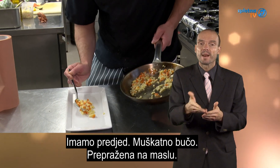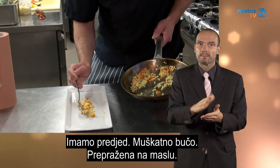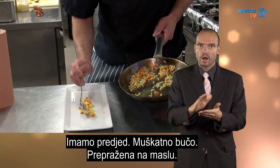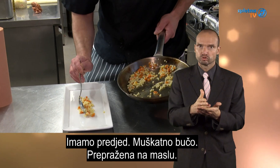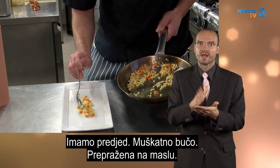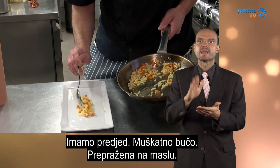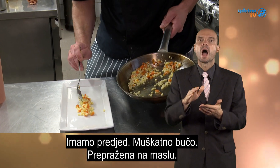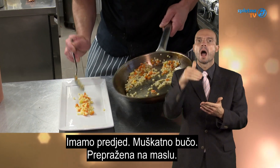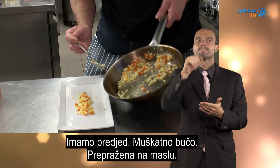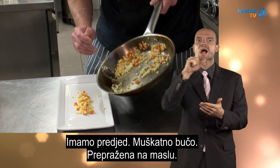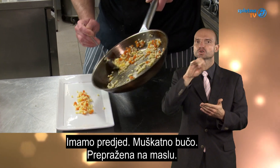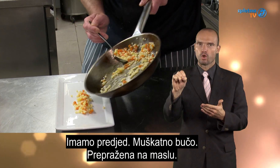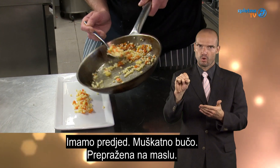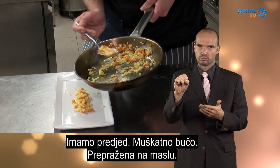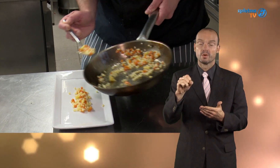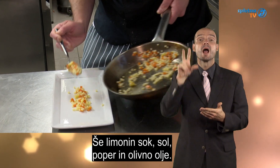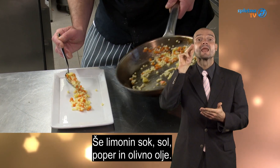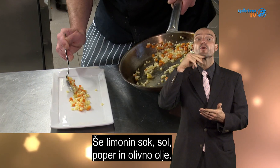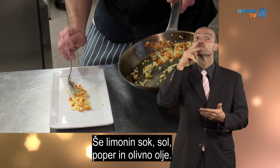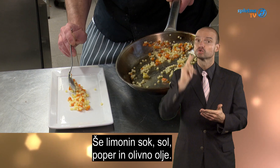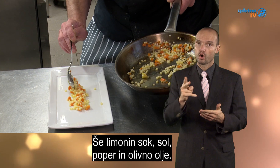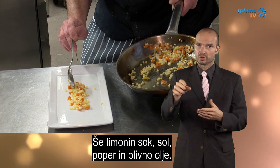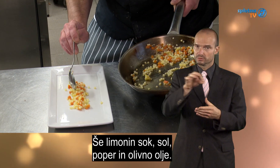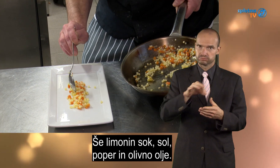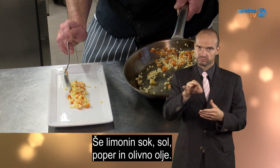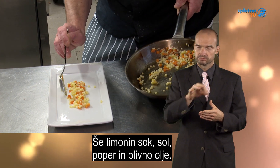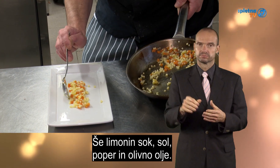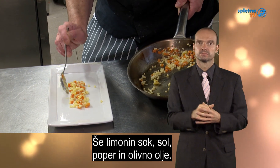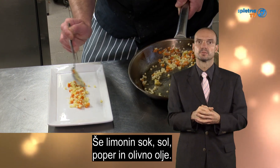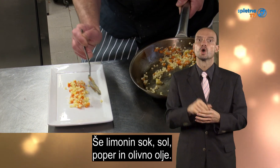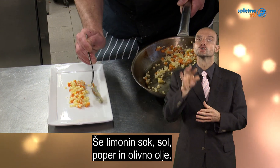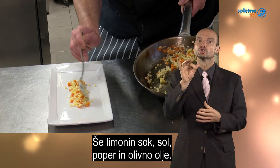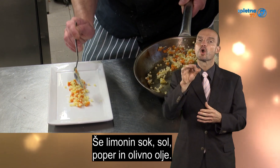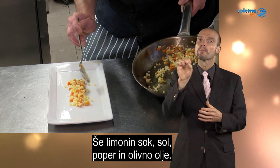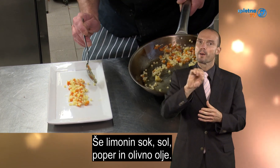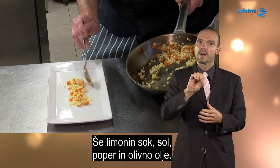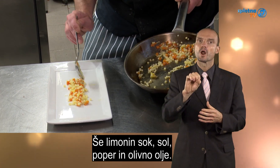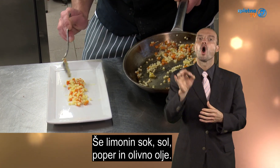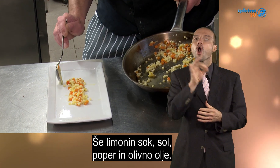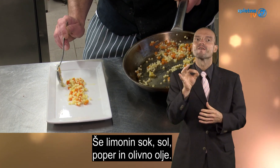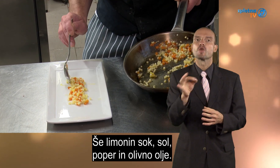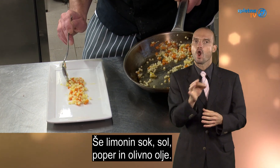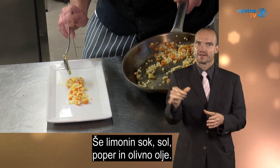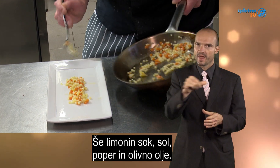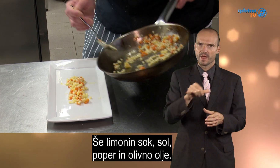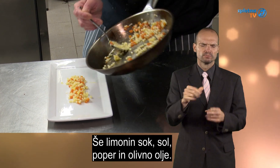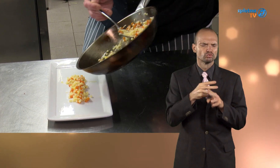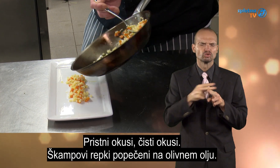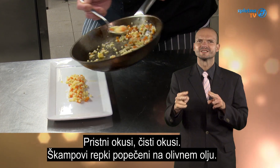prepražena na maslo, limonin sok, sol, poper, olivno olje. Pristni